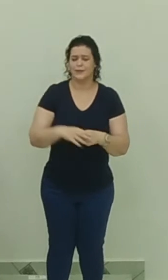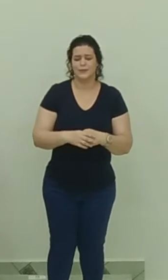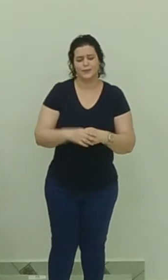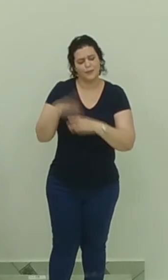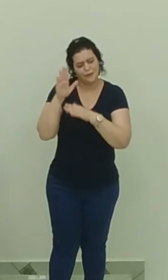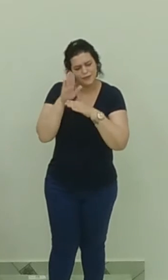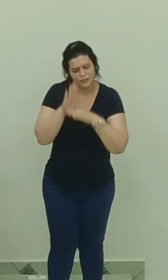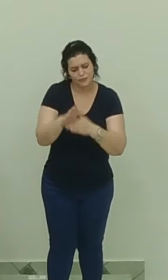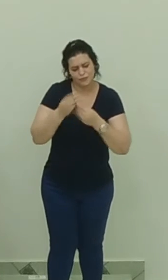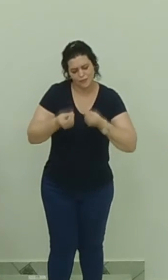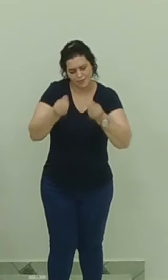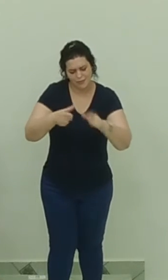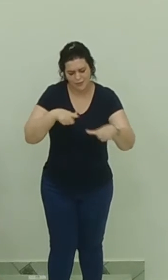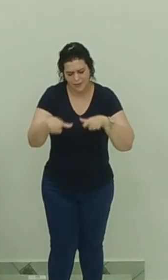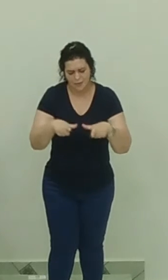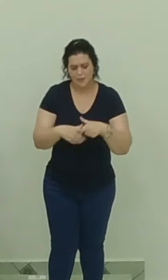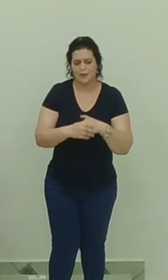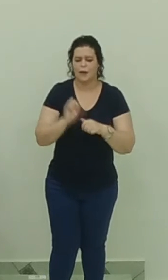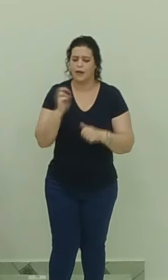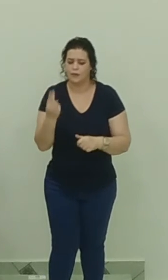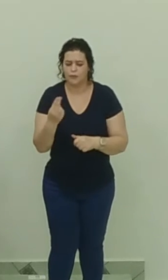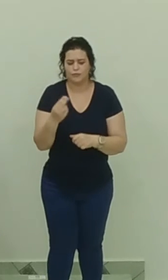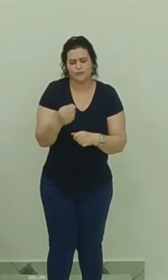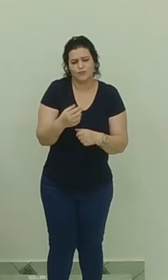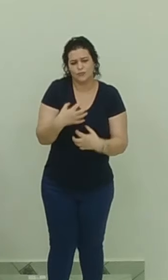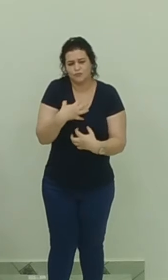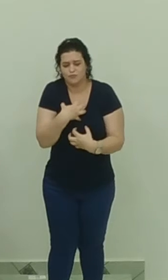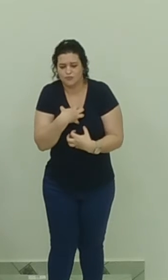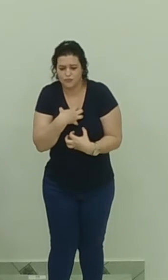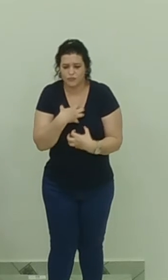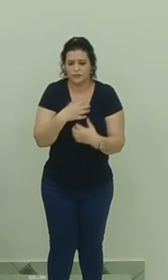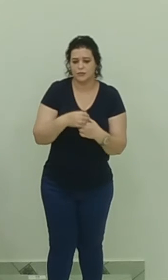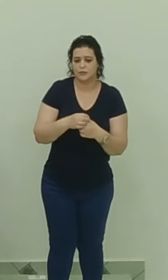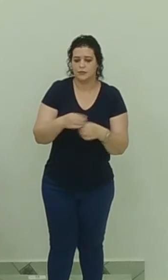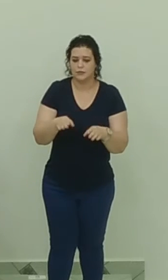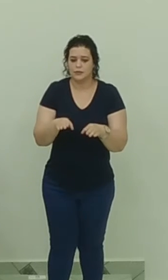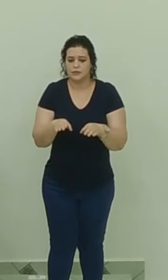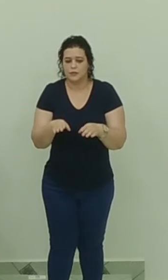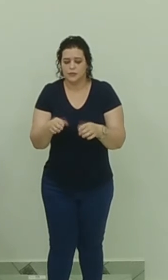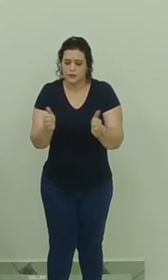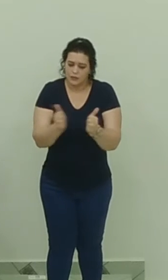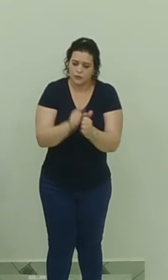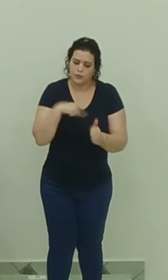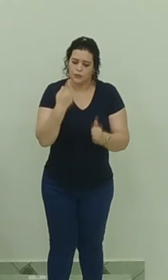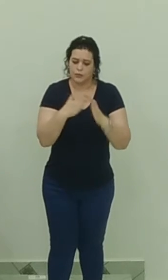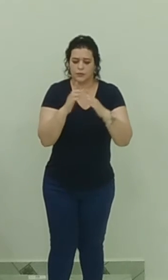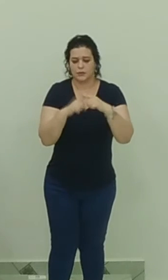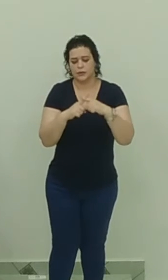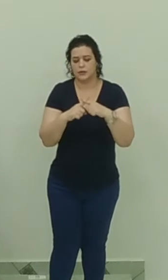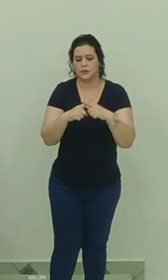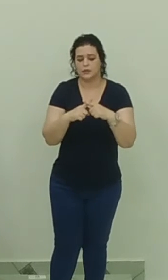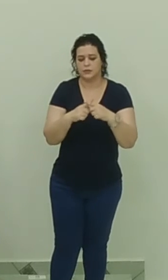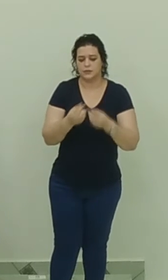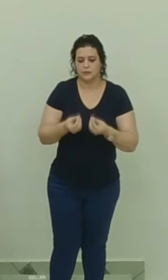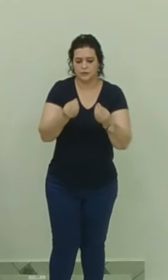sustento, de garantir a eles a oportunidade de estar conosco participando deste momento.